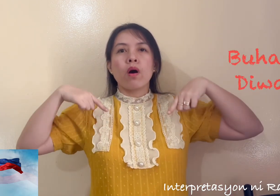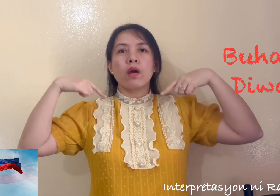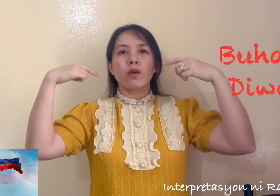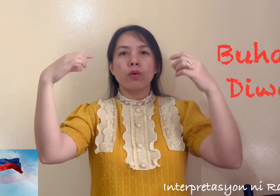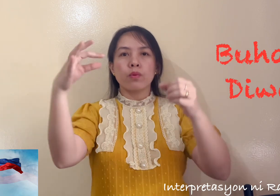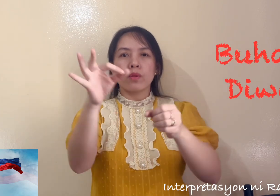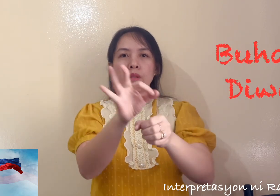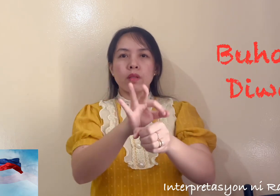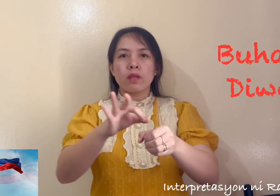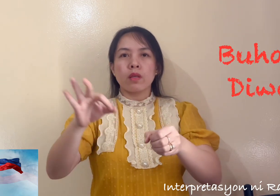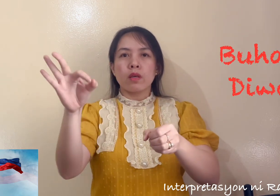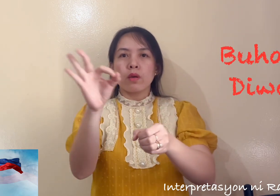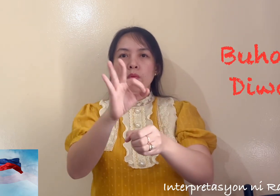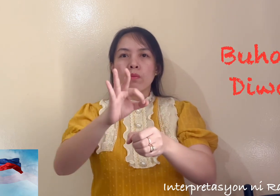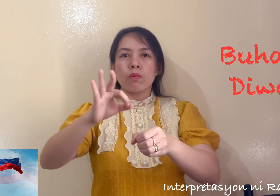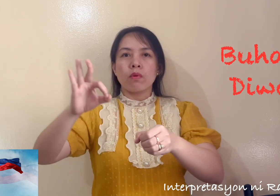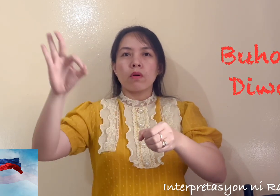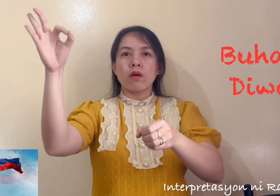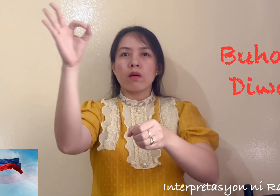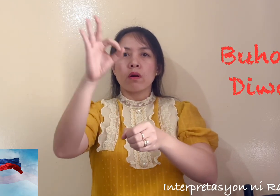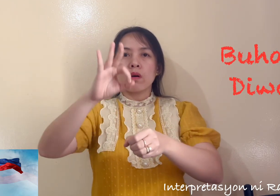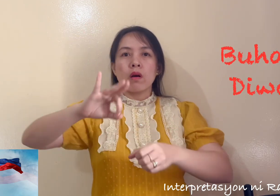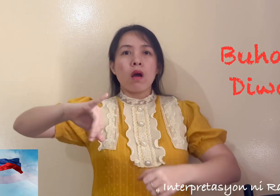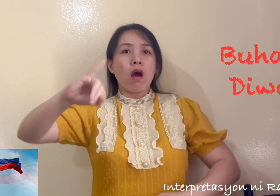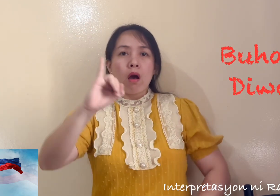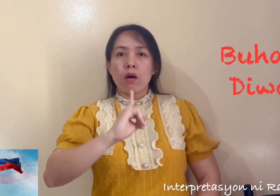laan buhay kundiwa,